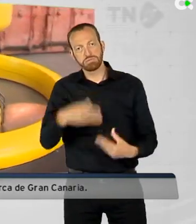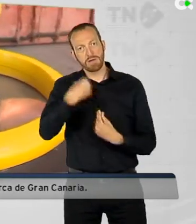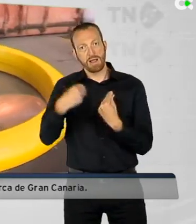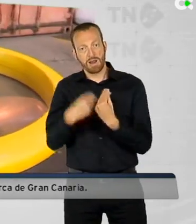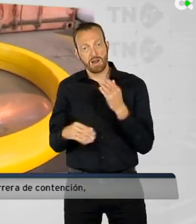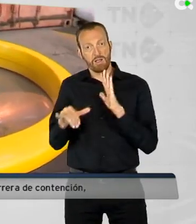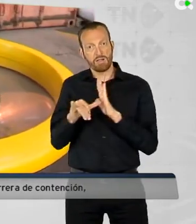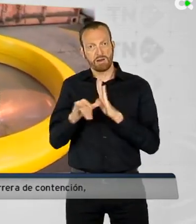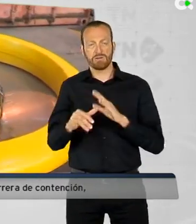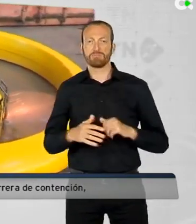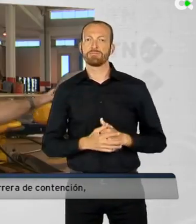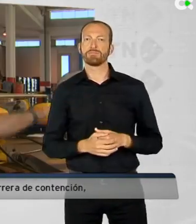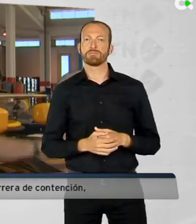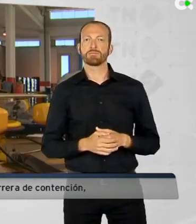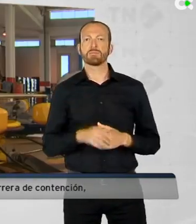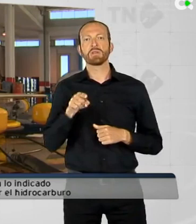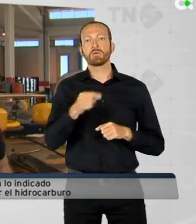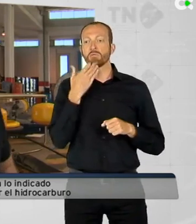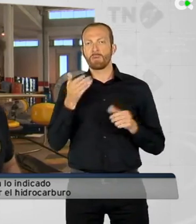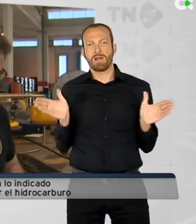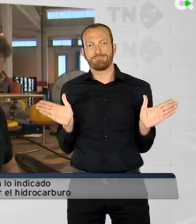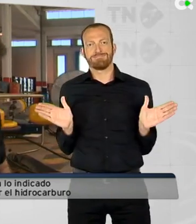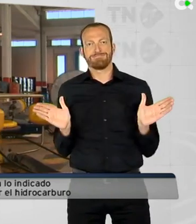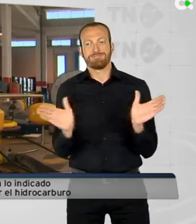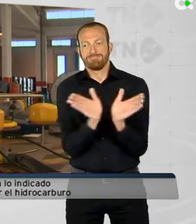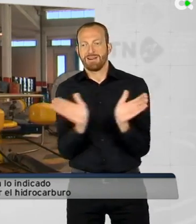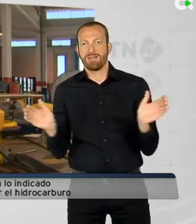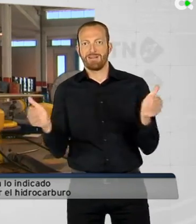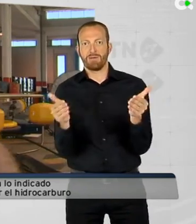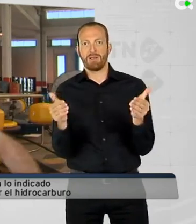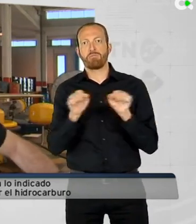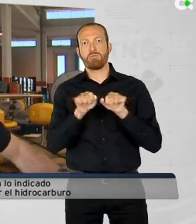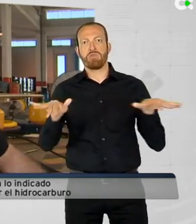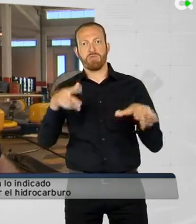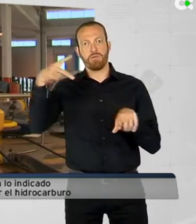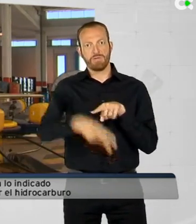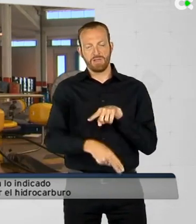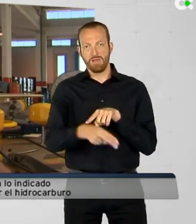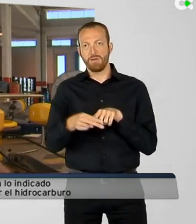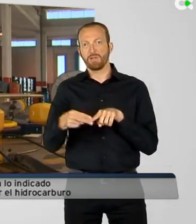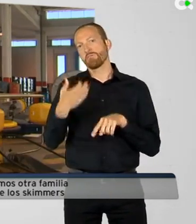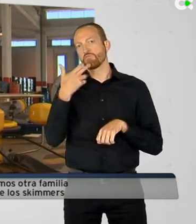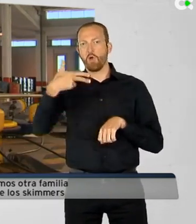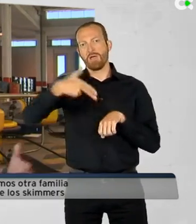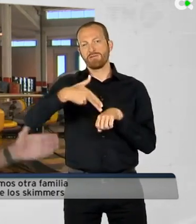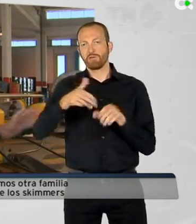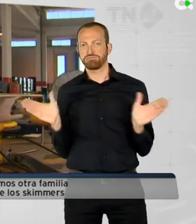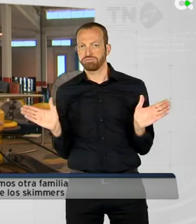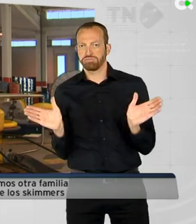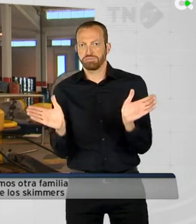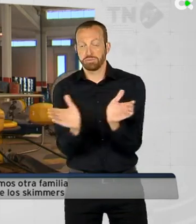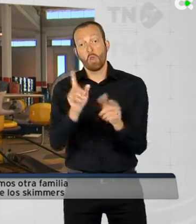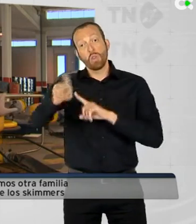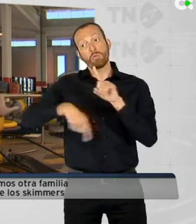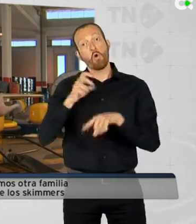Canaria. Tenemos una barrera de contención, que sería lo indicado para contener el hidrocarburo, y luego tendríamos